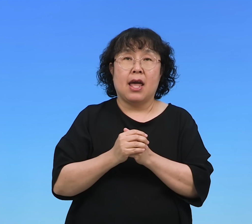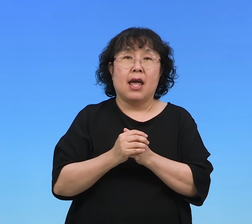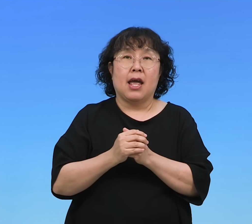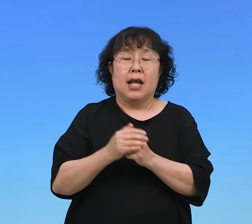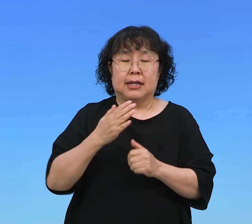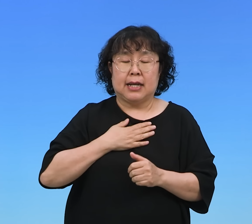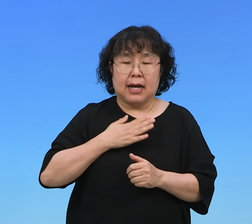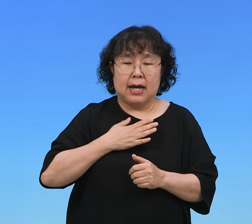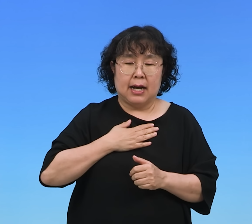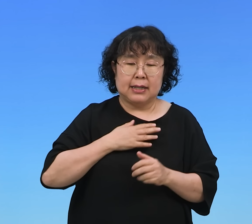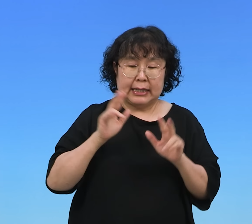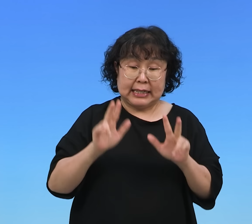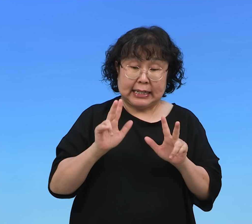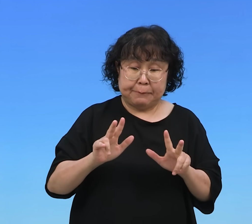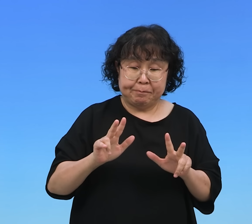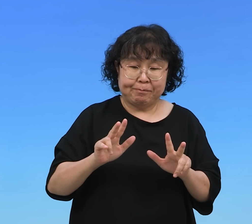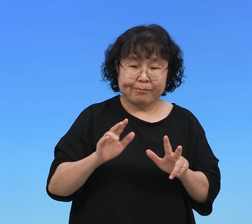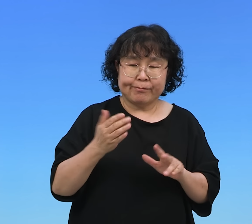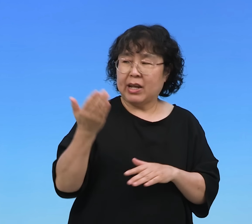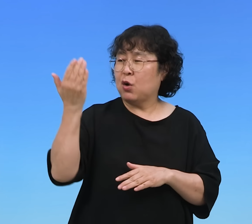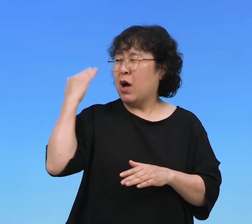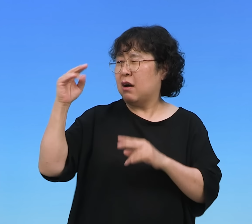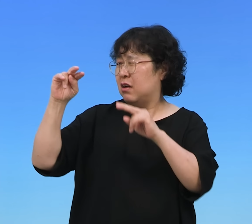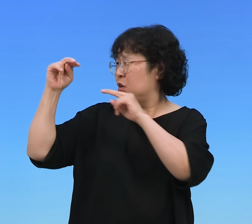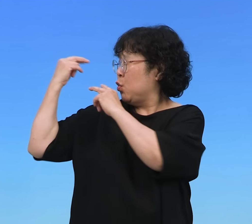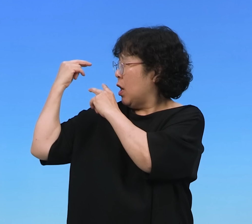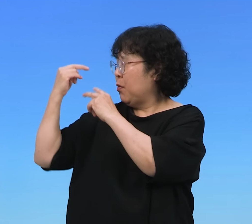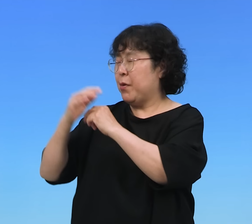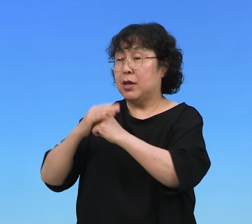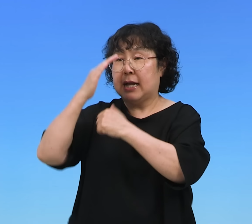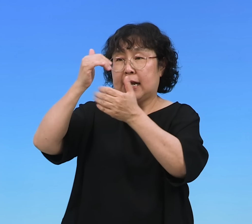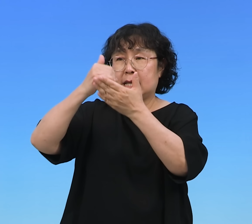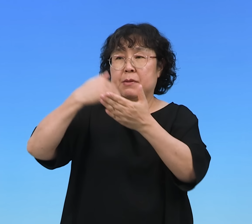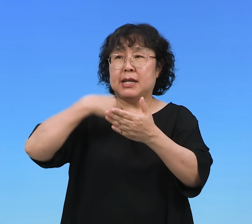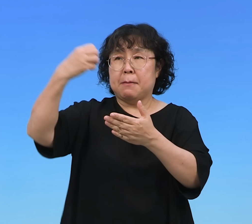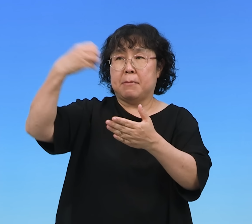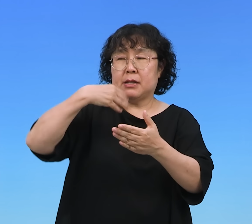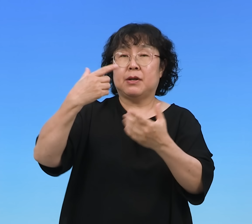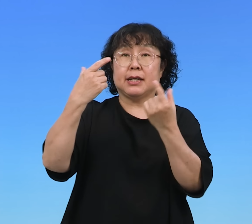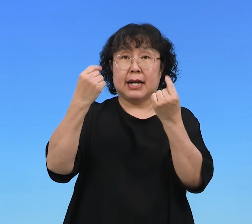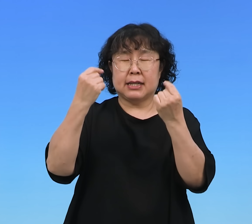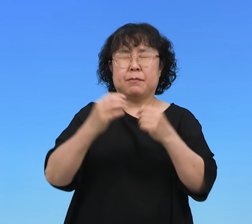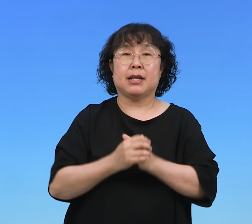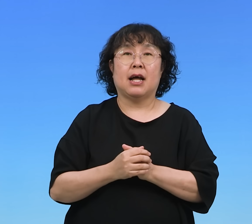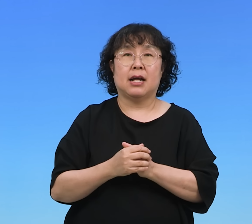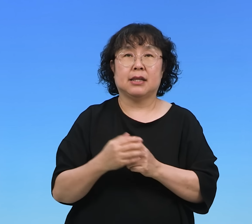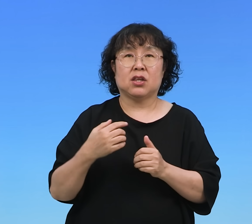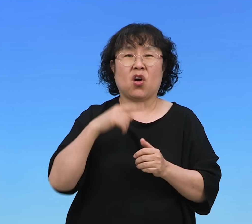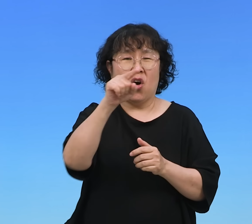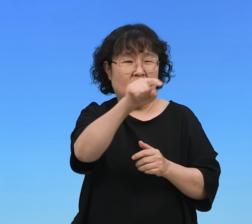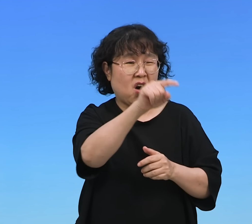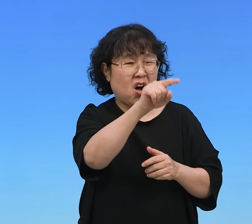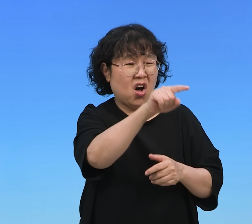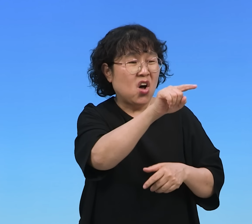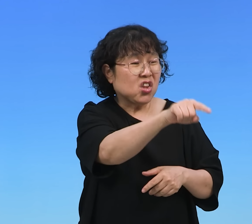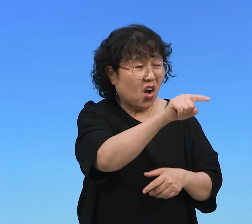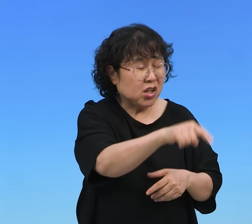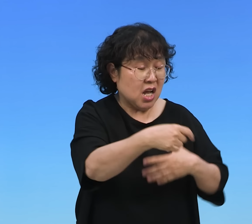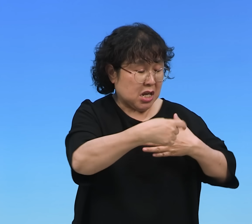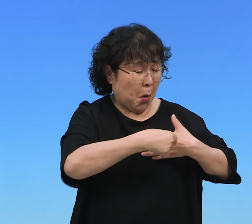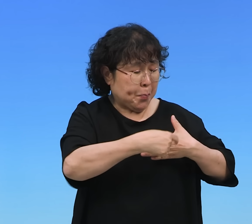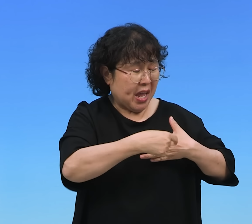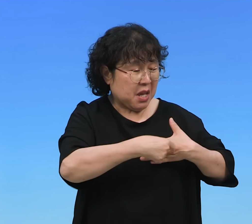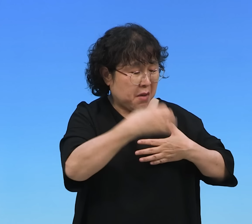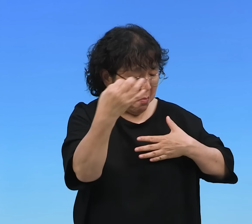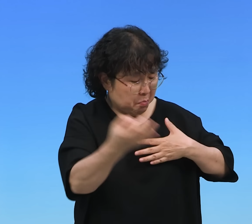제가 그때를 돌아보면은요, 하나님이 제게 이렇게 말씀하시는 것 같아요. 그렇게 껍데기만 가지고 사람들이 너 주목할